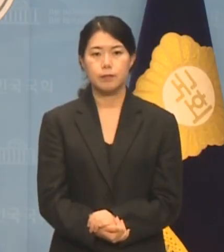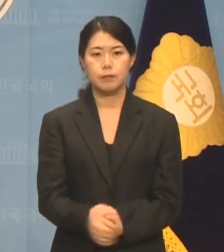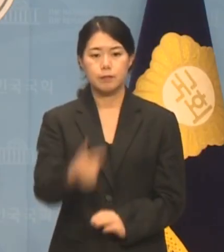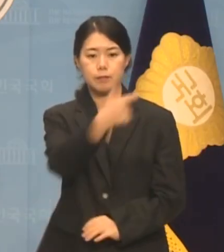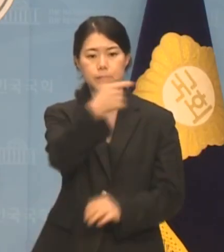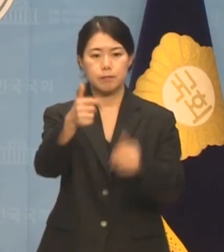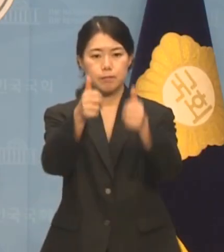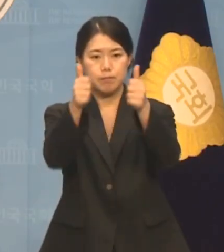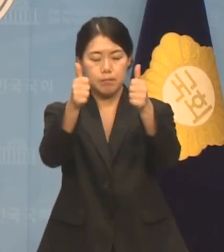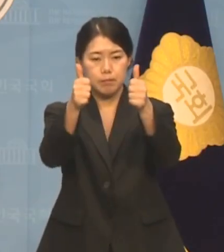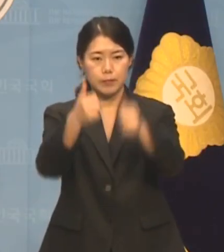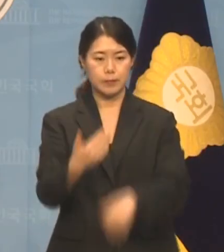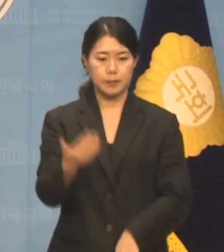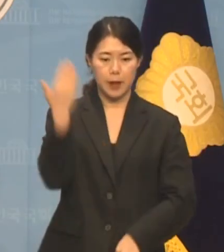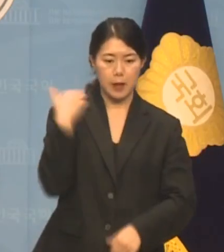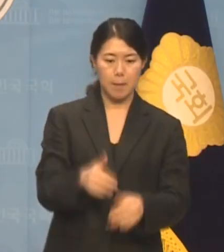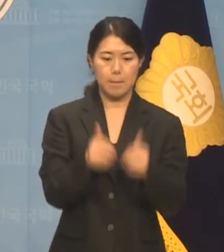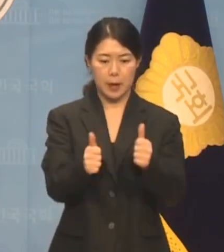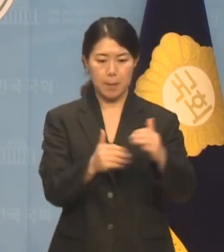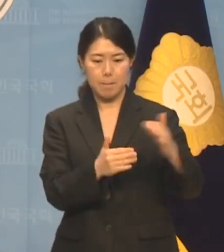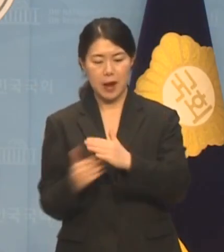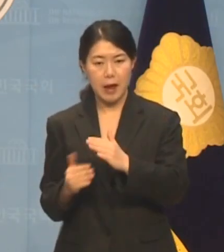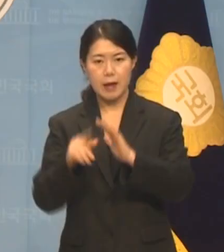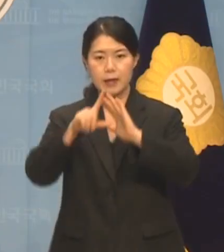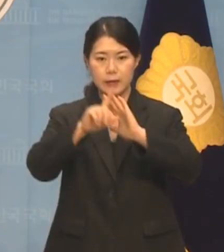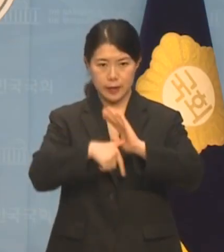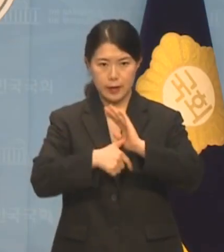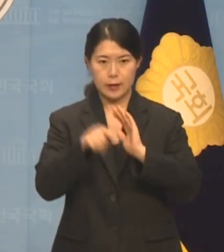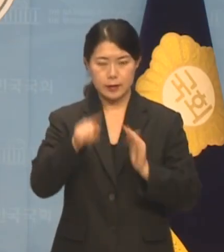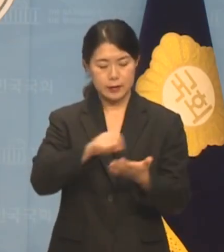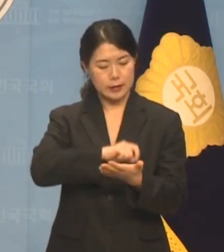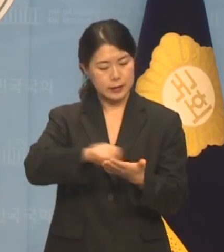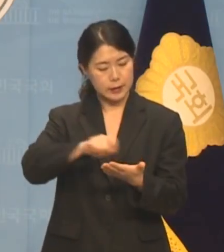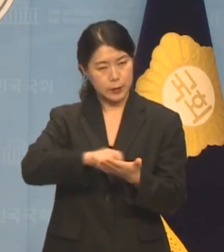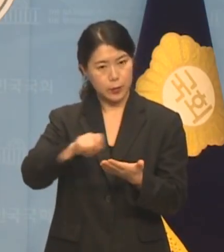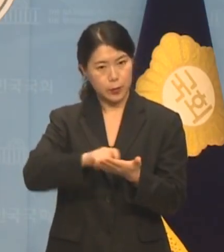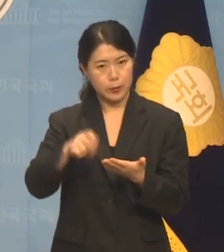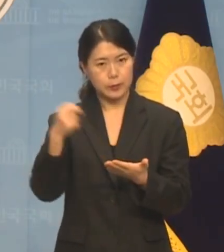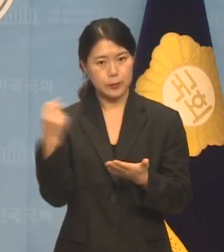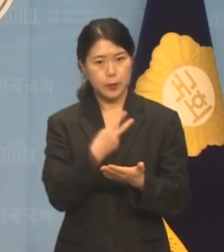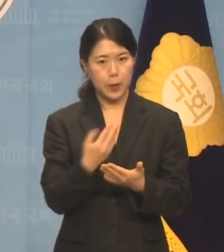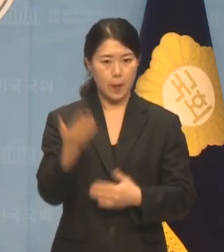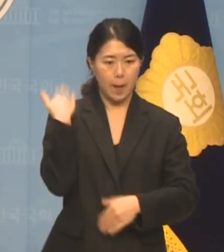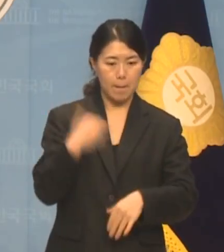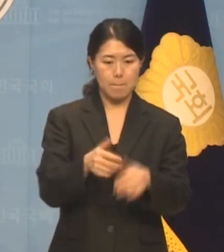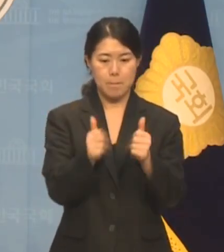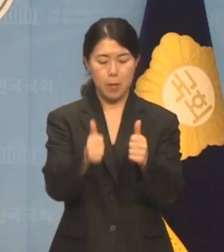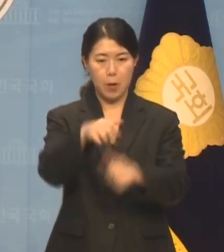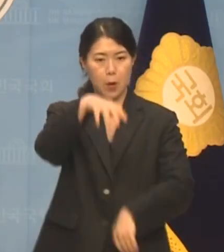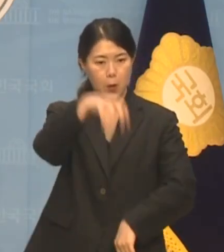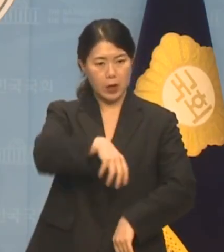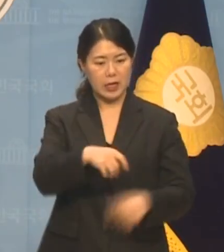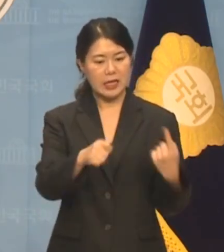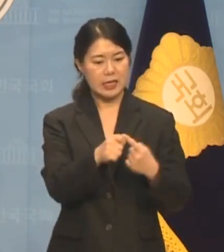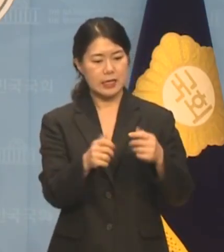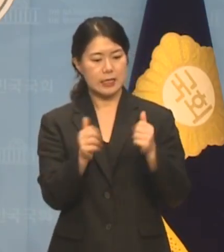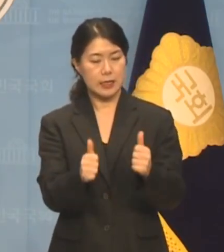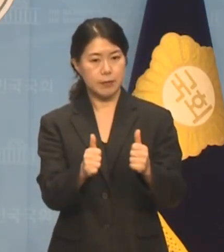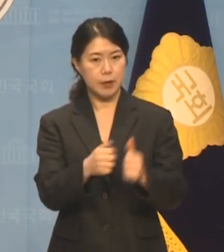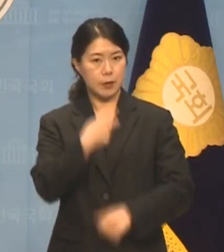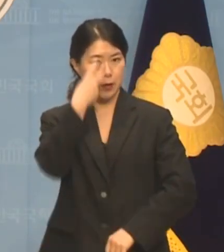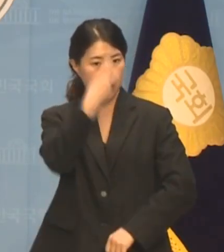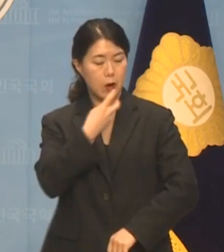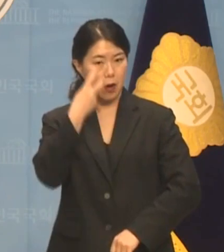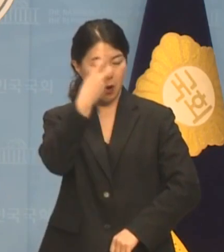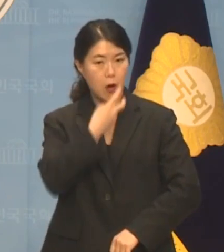대법원은 원심 판결을 파기한 경우에 그 소송 기록과 원심 법원과 제1심 법원이 조사한